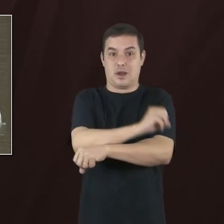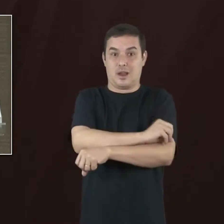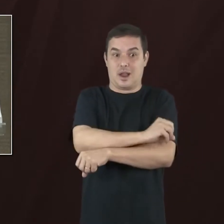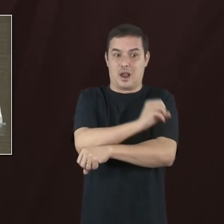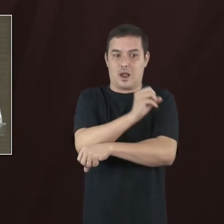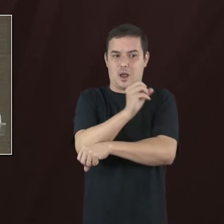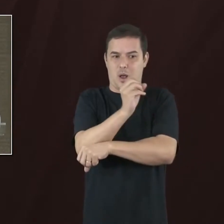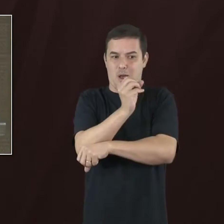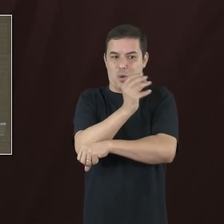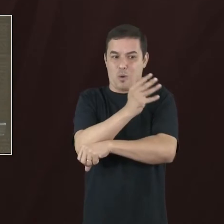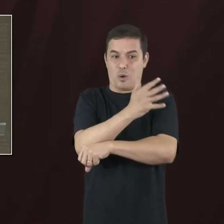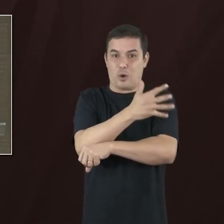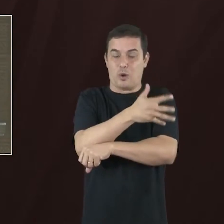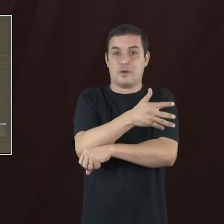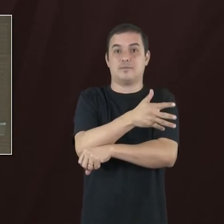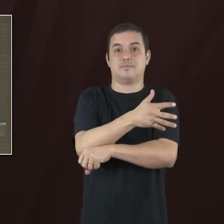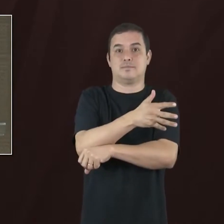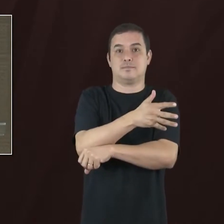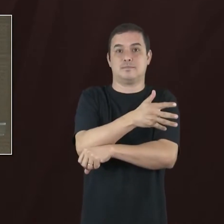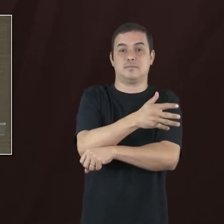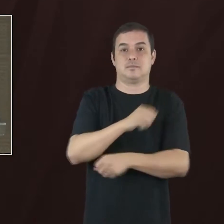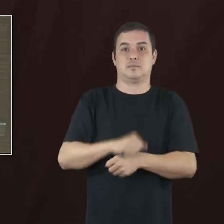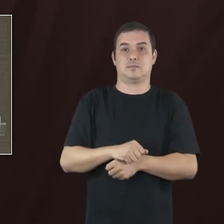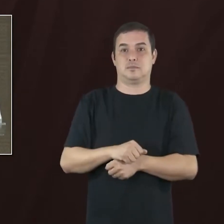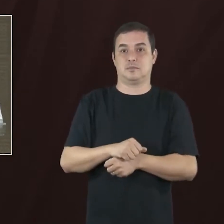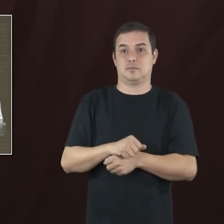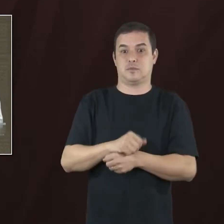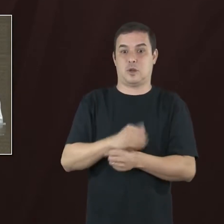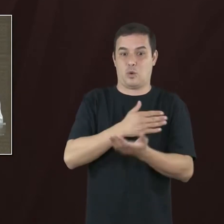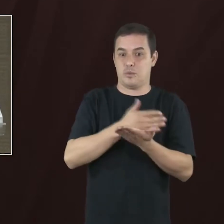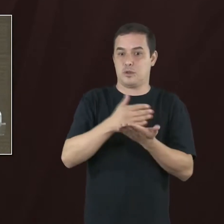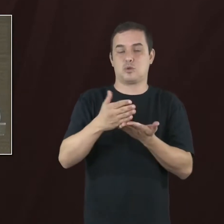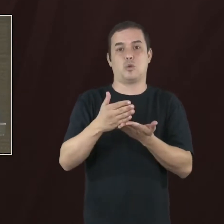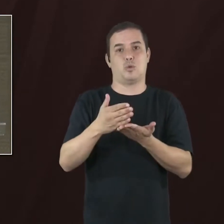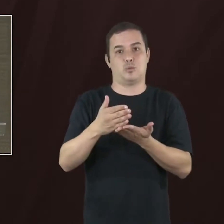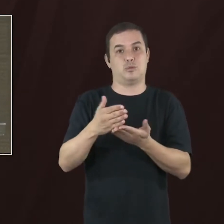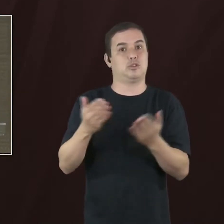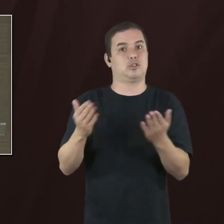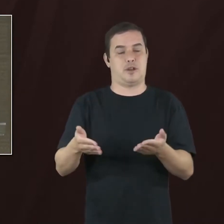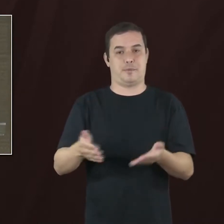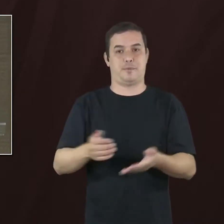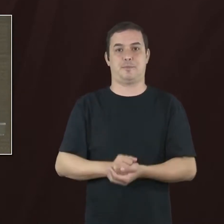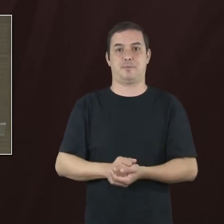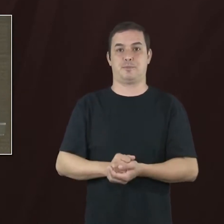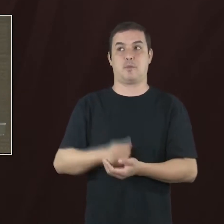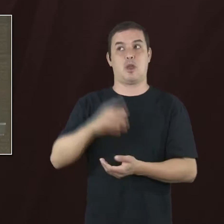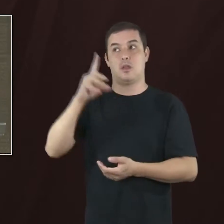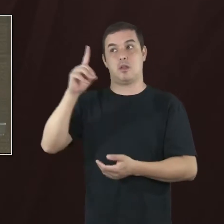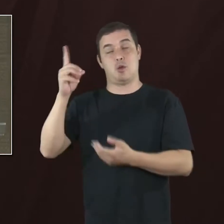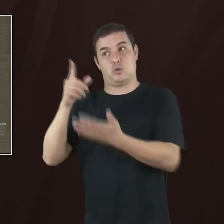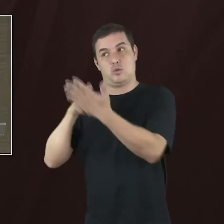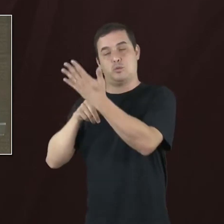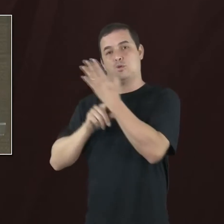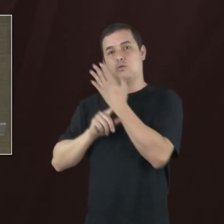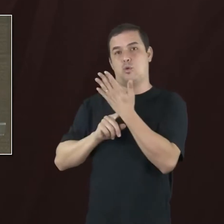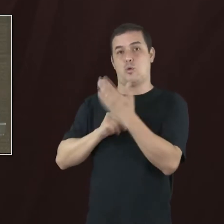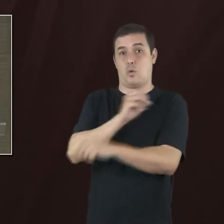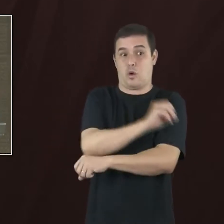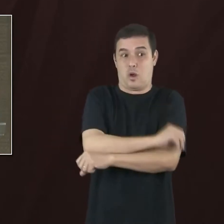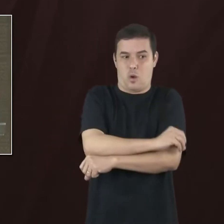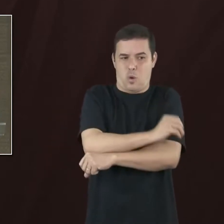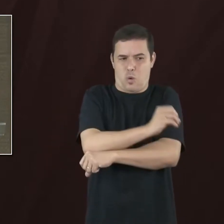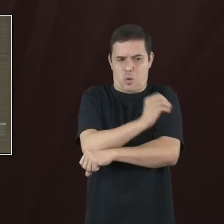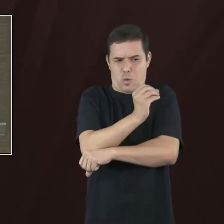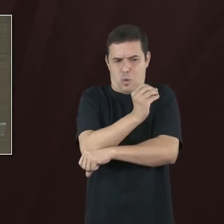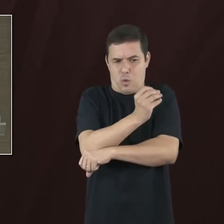profética, a nós foi anunciado de que a aurora está